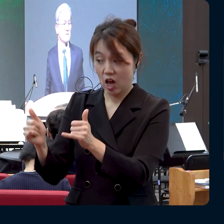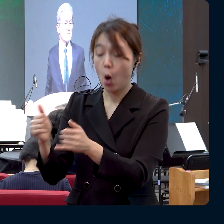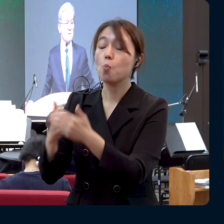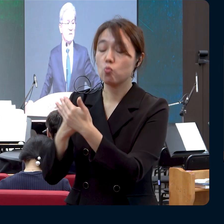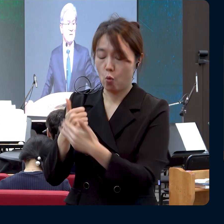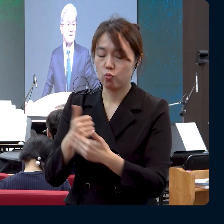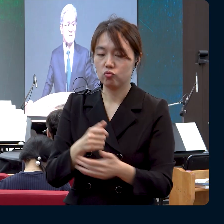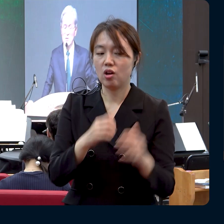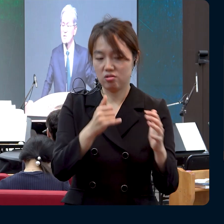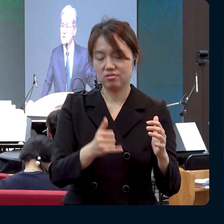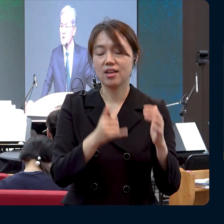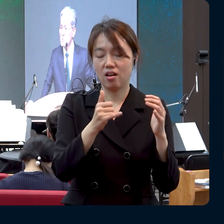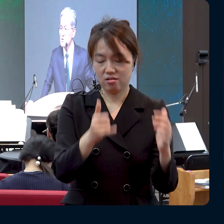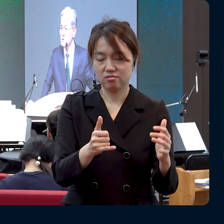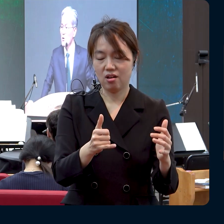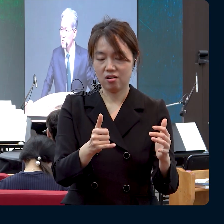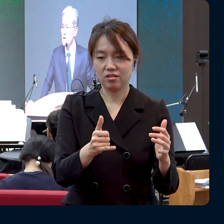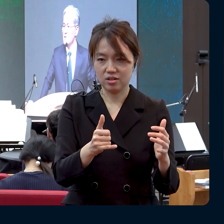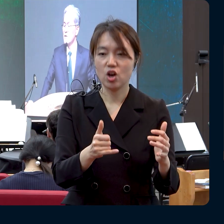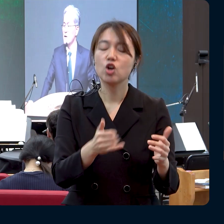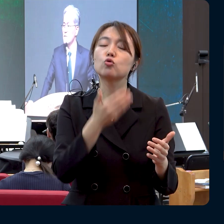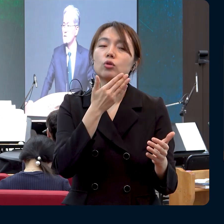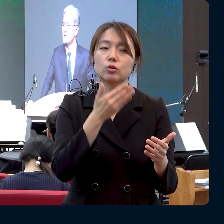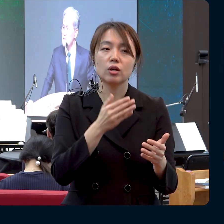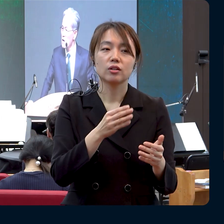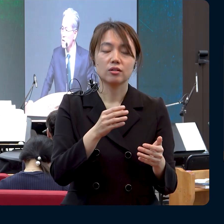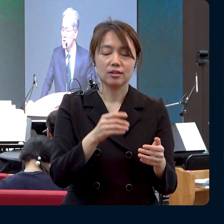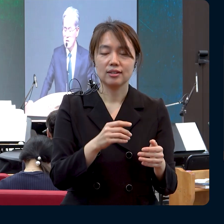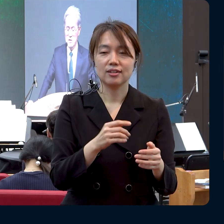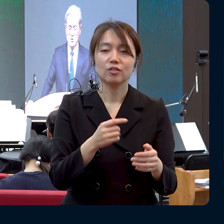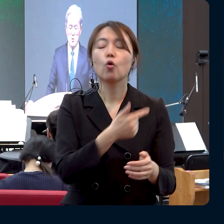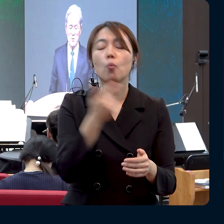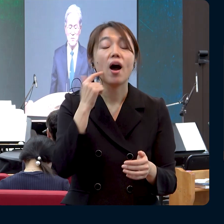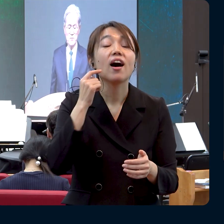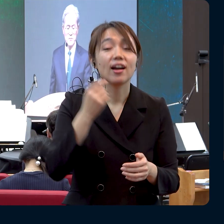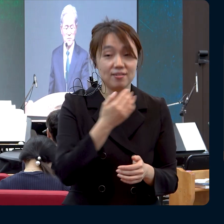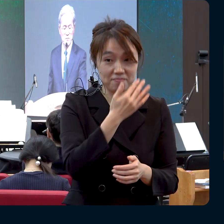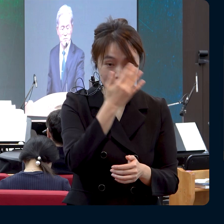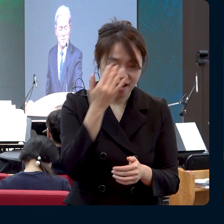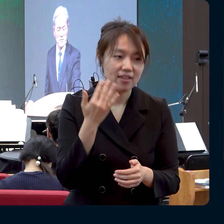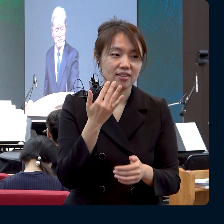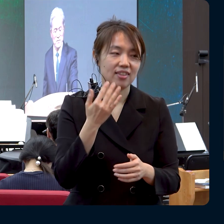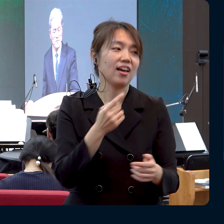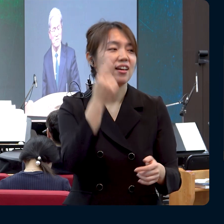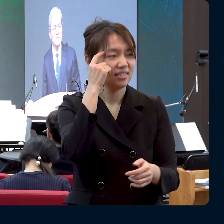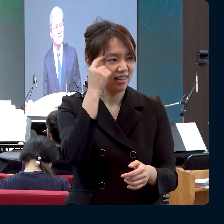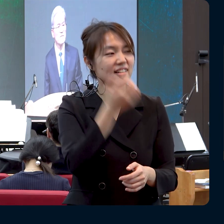한다니까요. 그런 칭찬과 명성을 얻게 되는 거예요. 이게 하나님의 이야기죠.